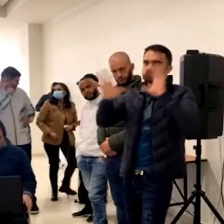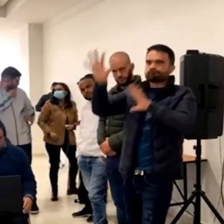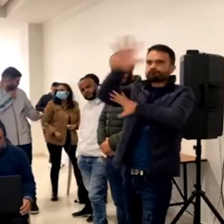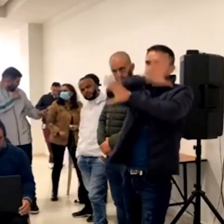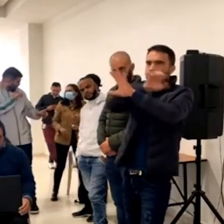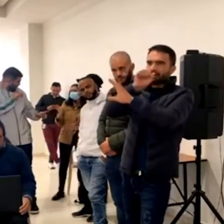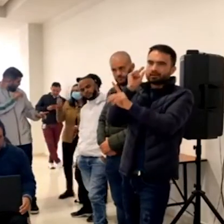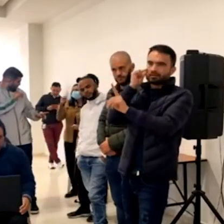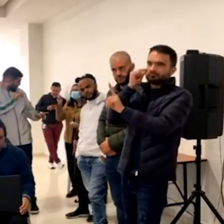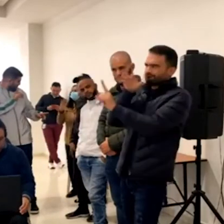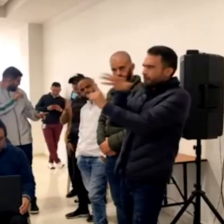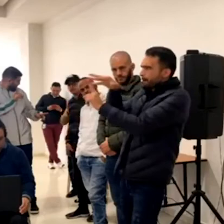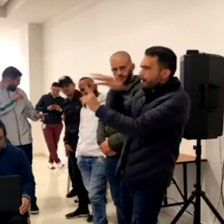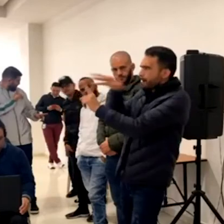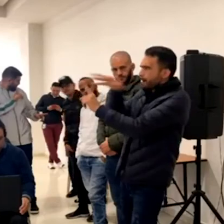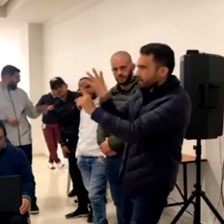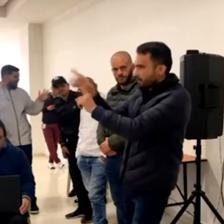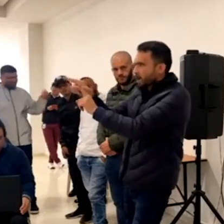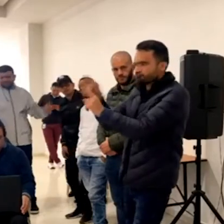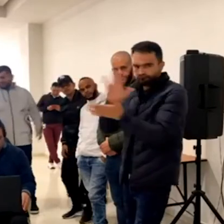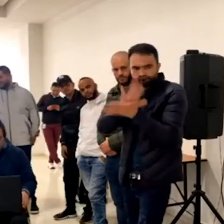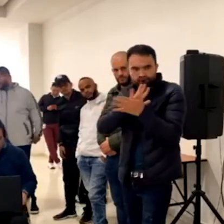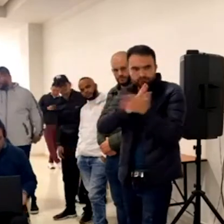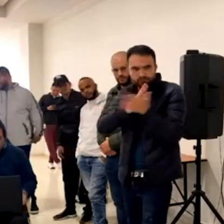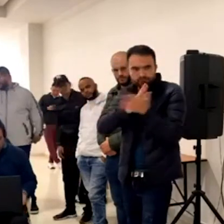en nuestro país